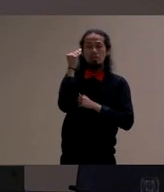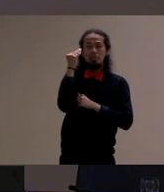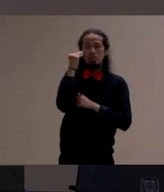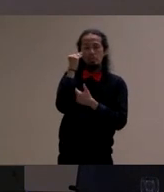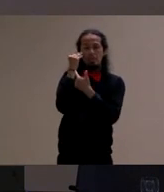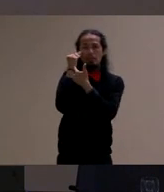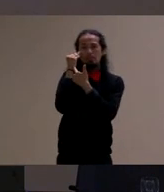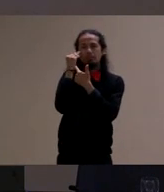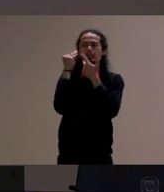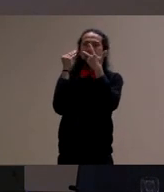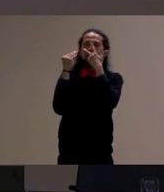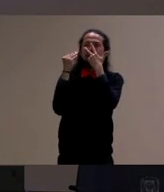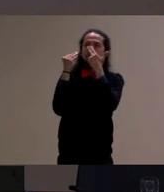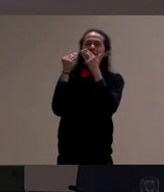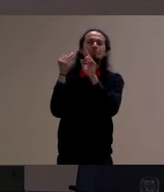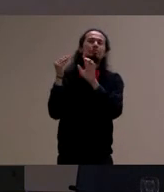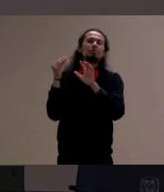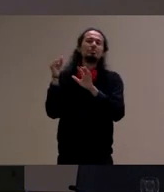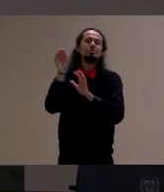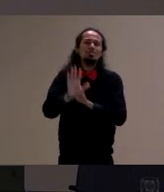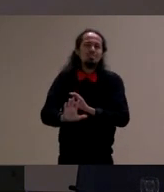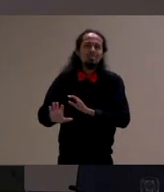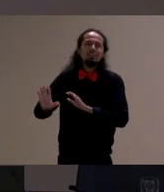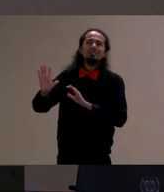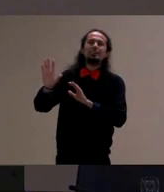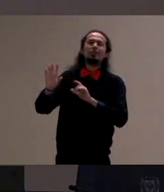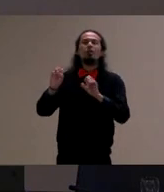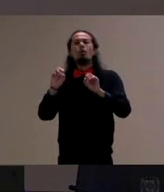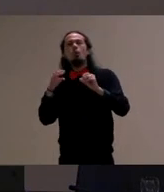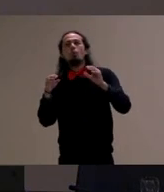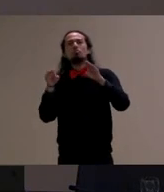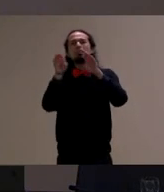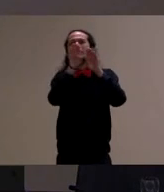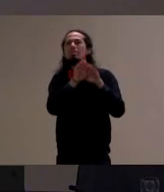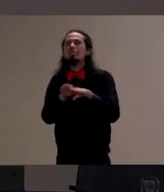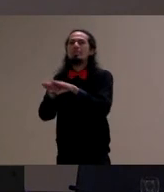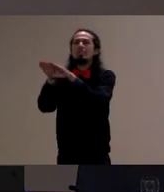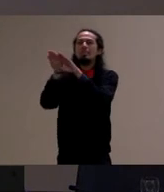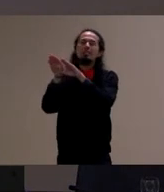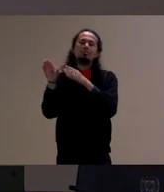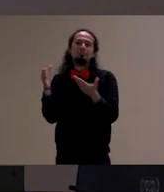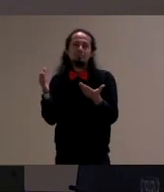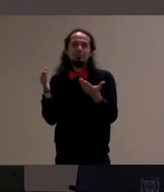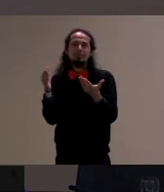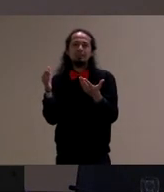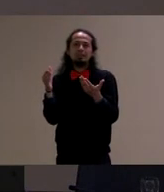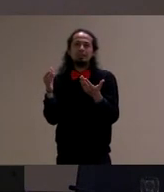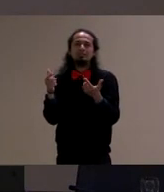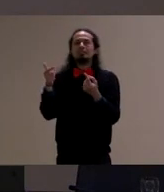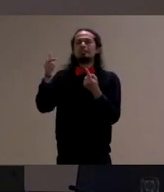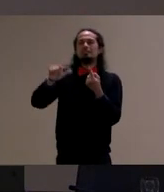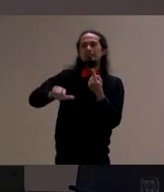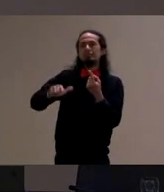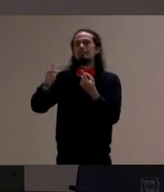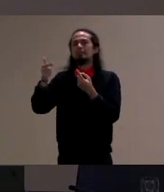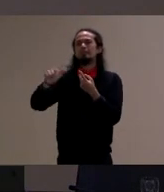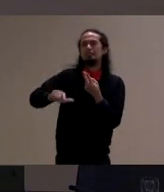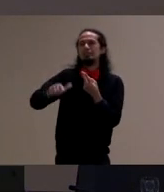generalizações com homogeniza ações nem com o que é repetível